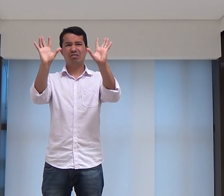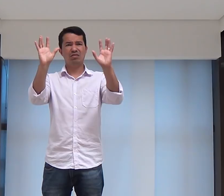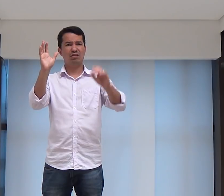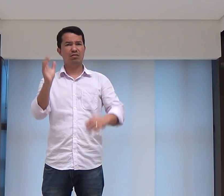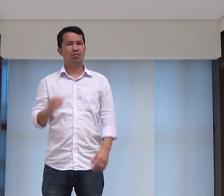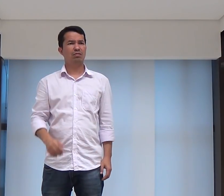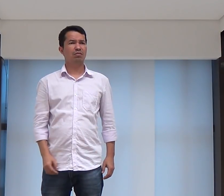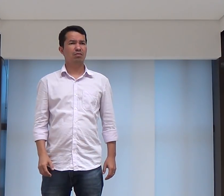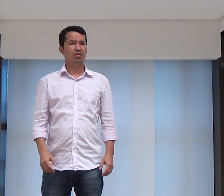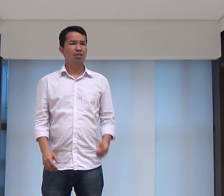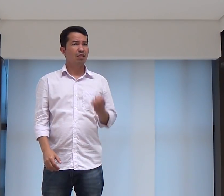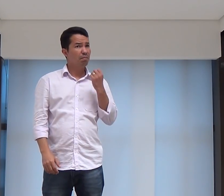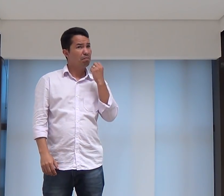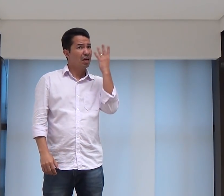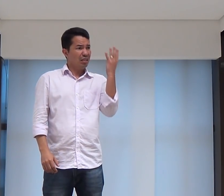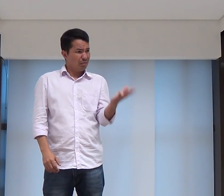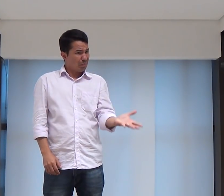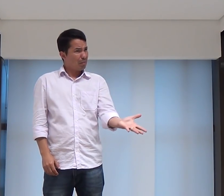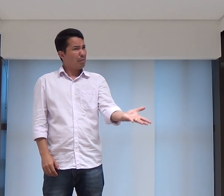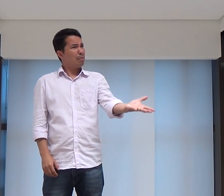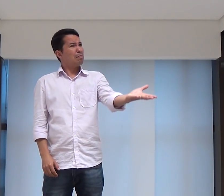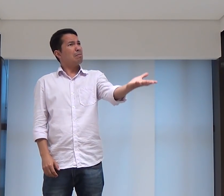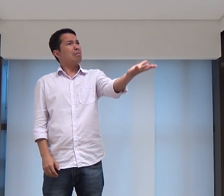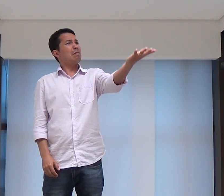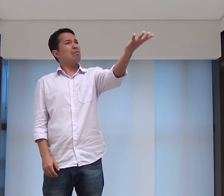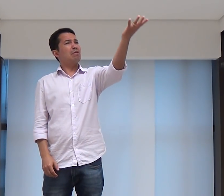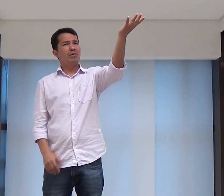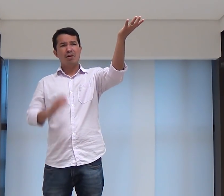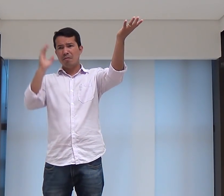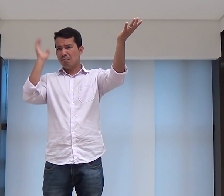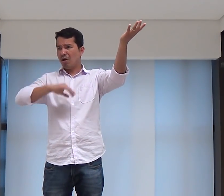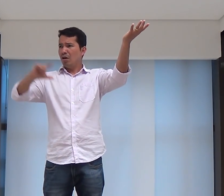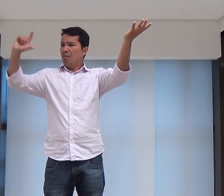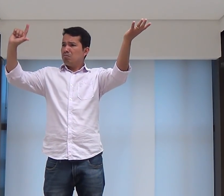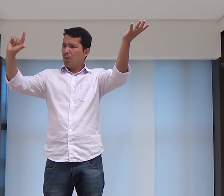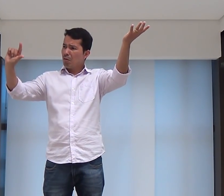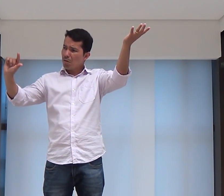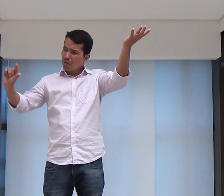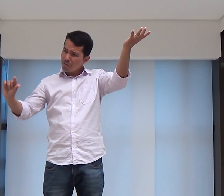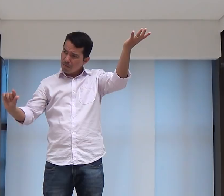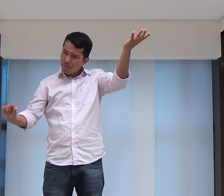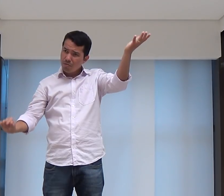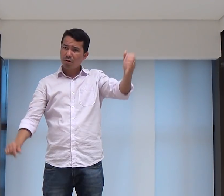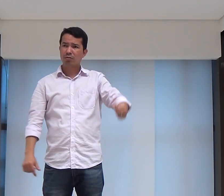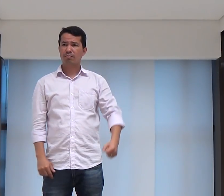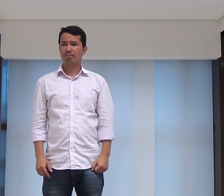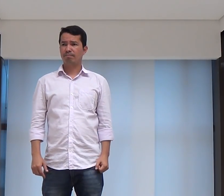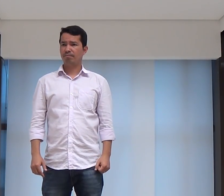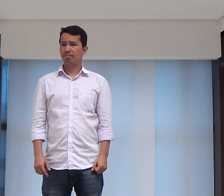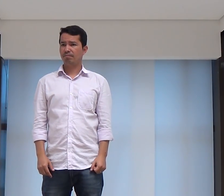Para que nós possamos ser livres. E para que as coisas boas, elas aconteçam mais do que as.